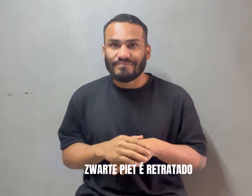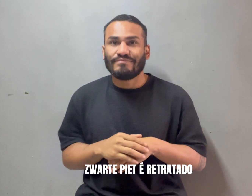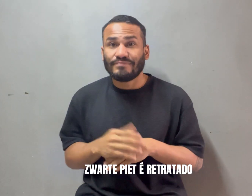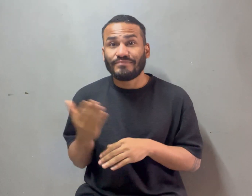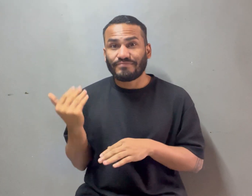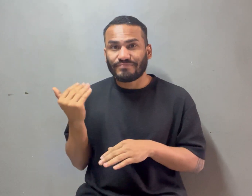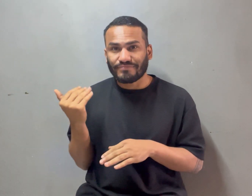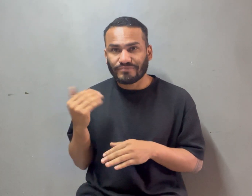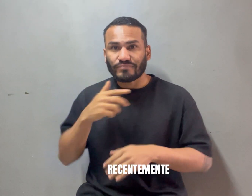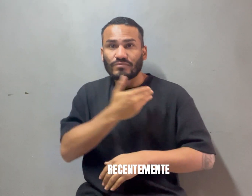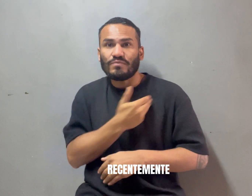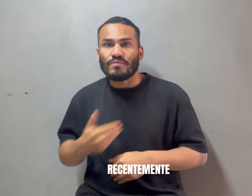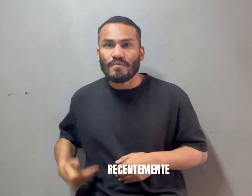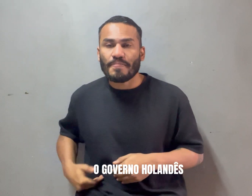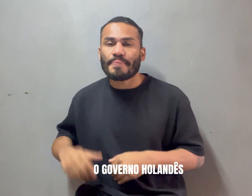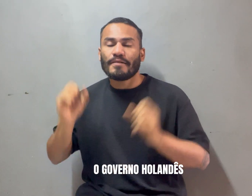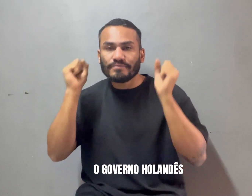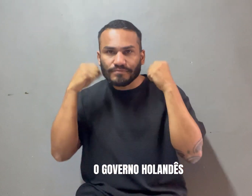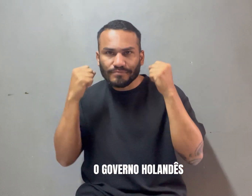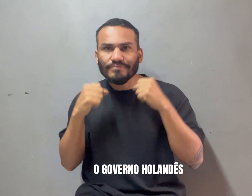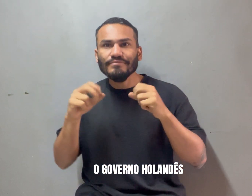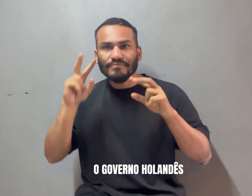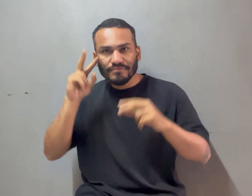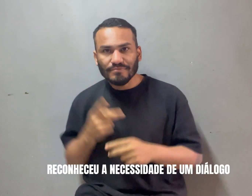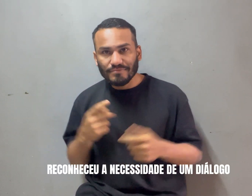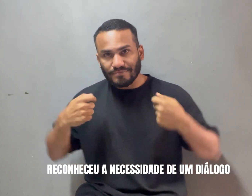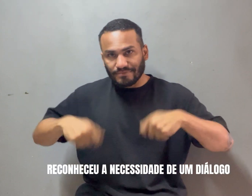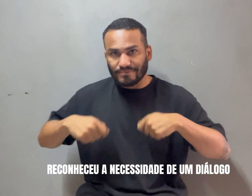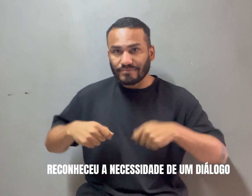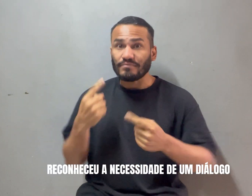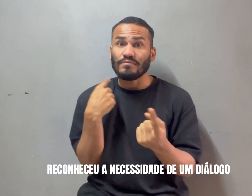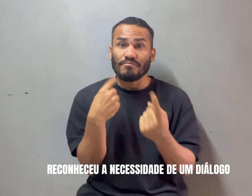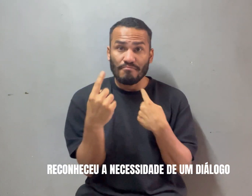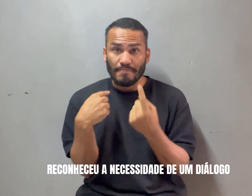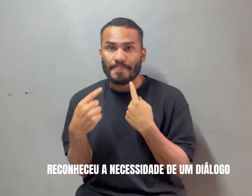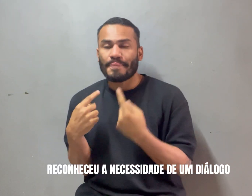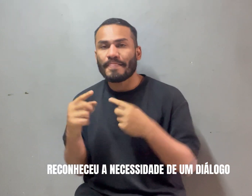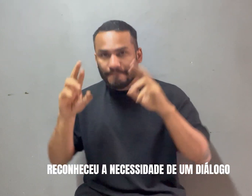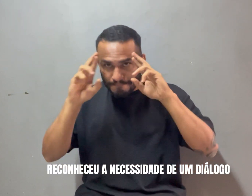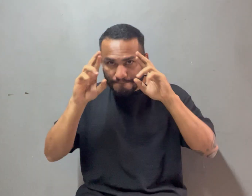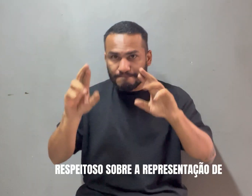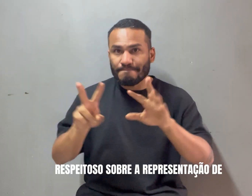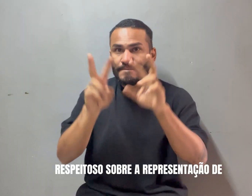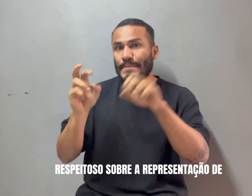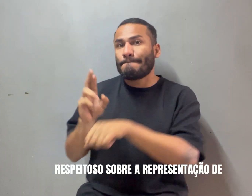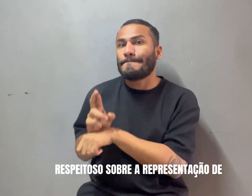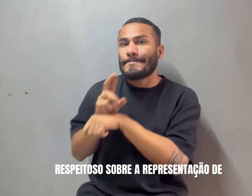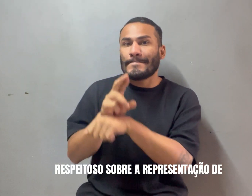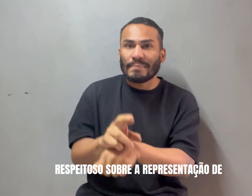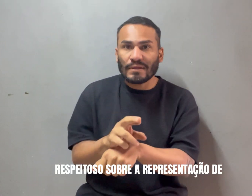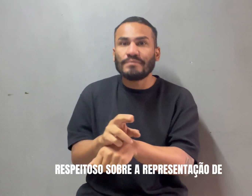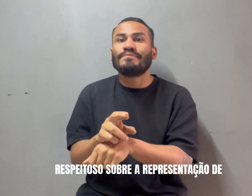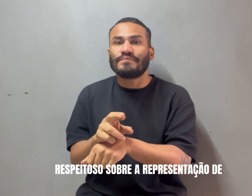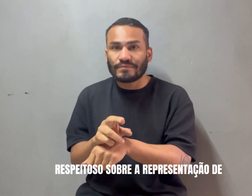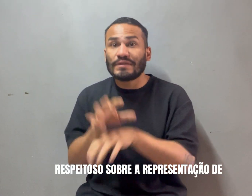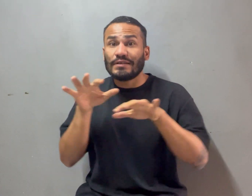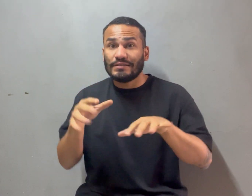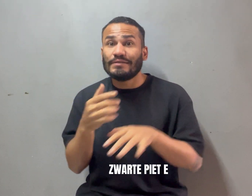retratado. Recentemente, o governo holandês reconheceu a necessidade de um diálogo respeitoso sobre a representação de